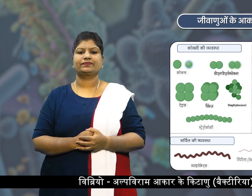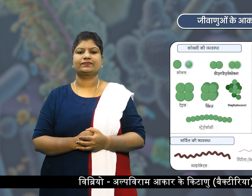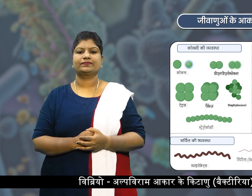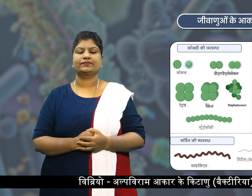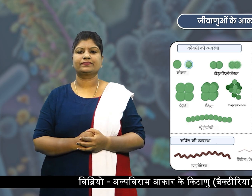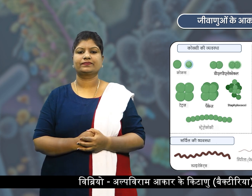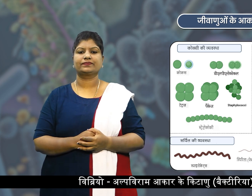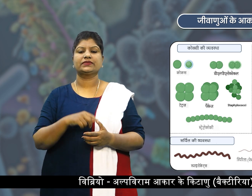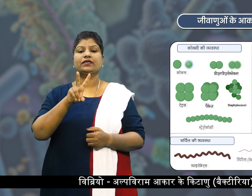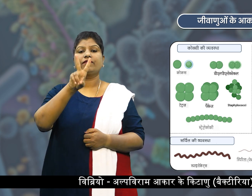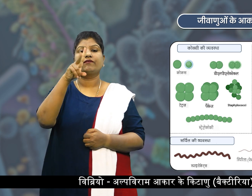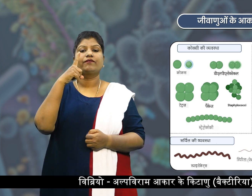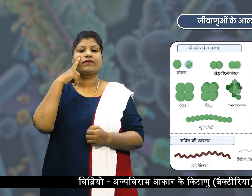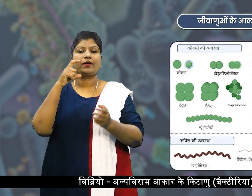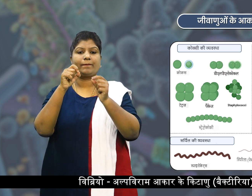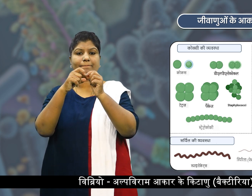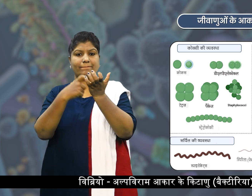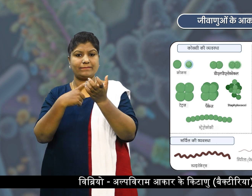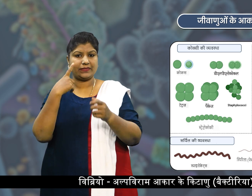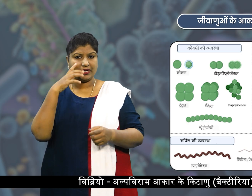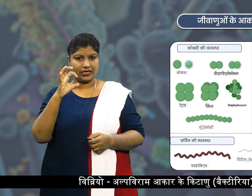विब्रियो अल्पविराम आकार के कीटाणु हैं।